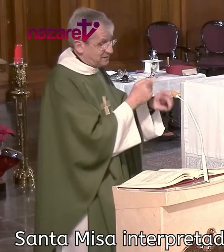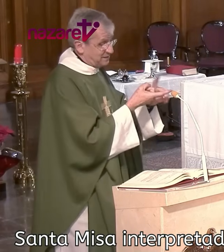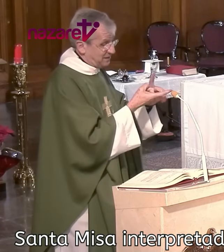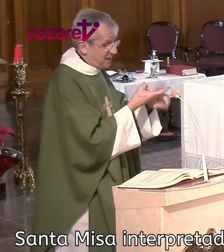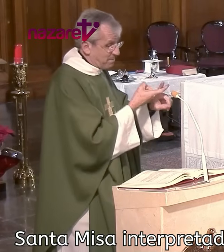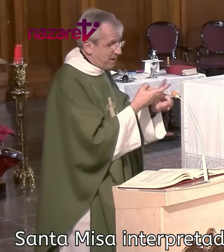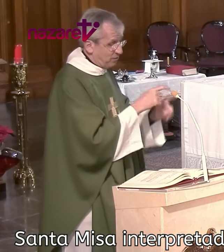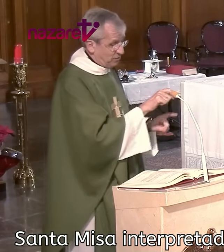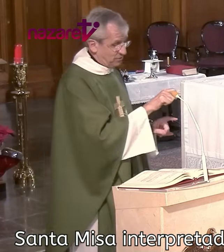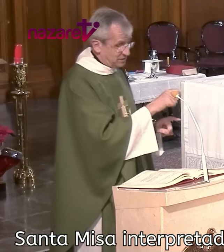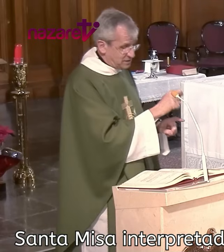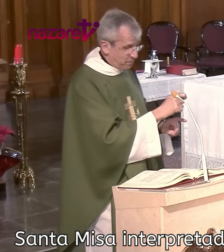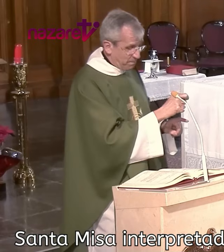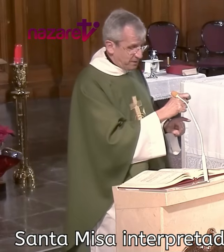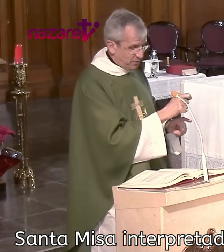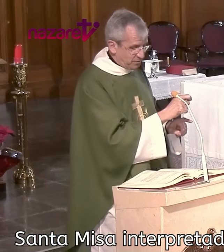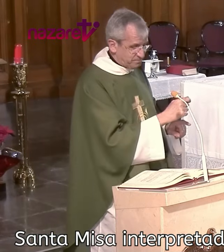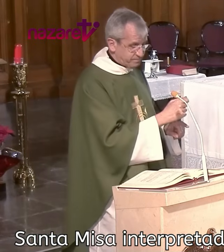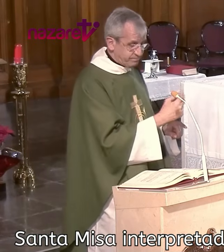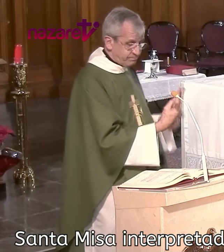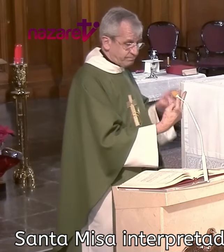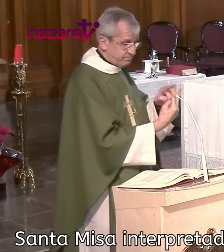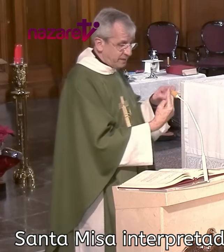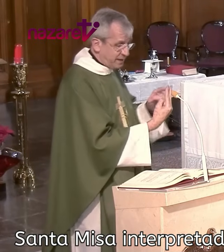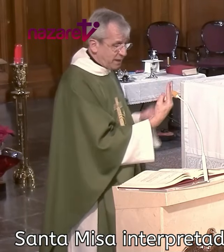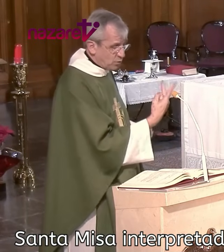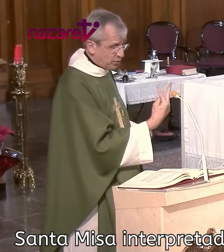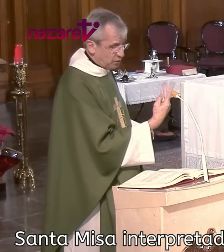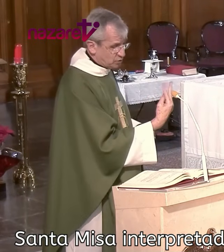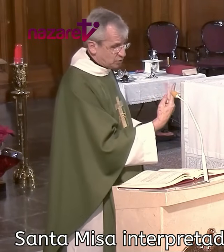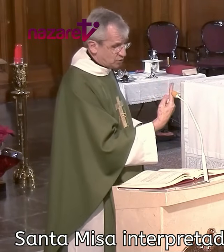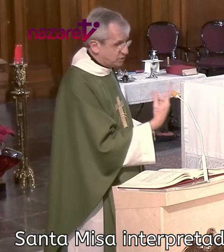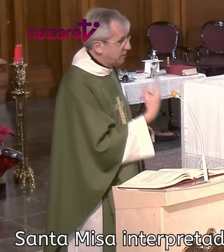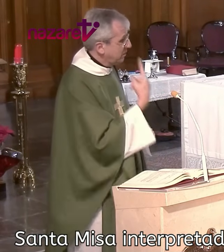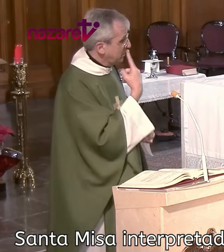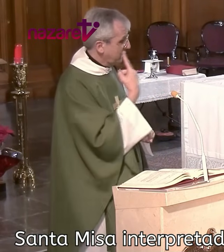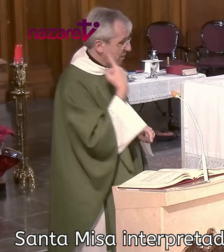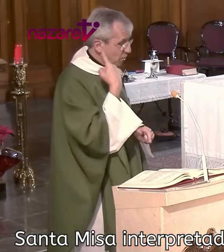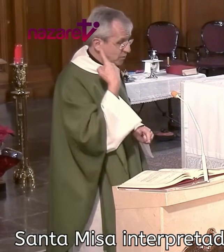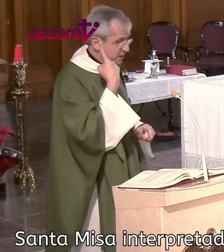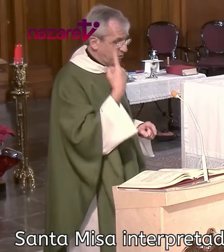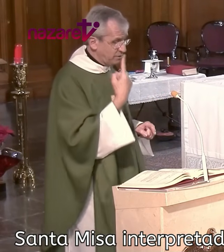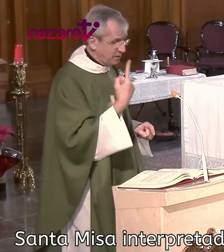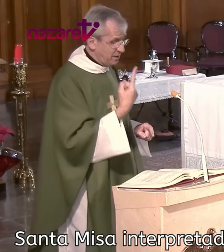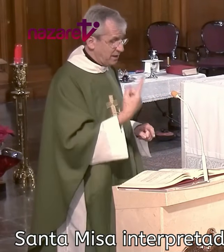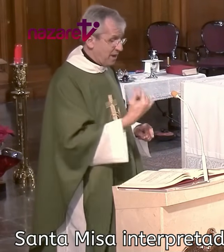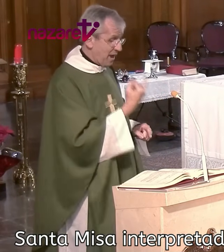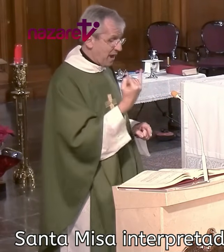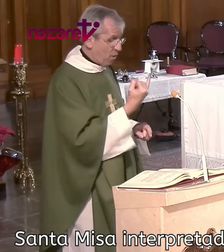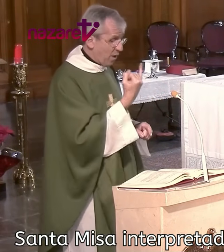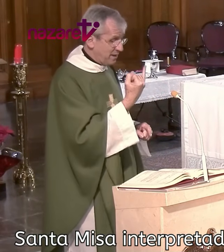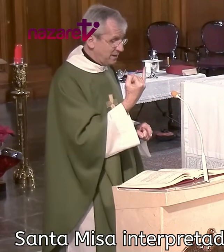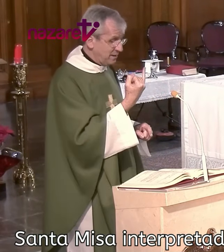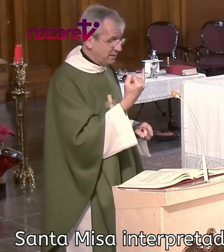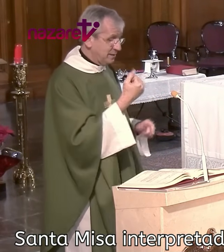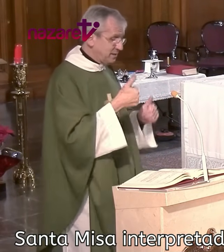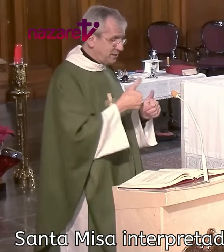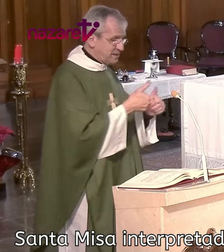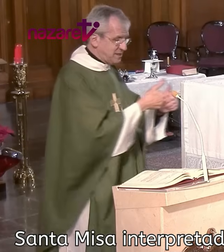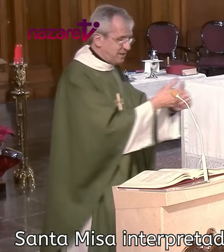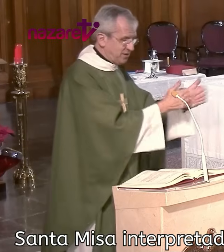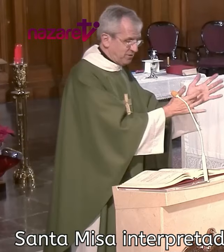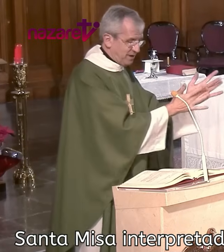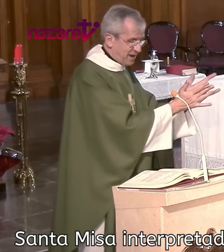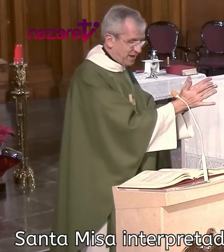Andrés, hermano de Simón Pedro, era uno de los dos que oyeron a Juan